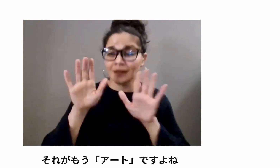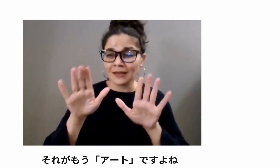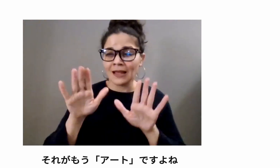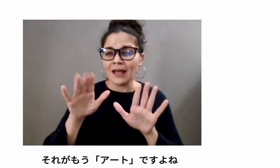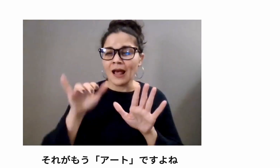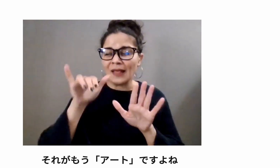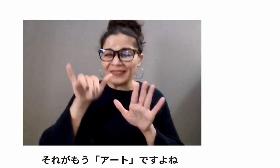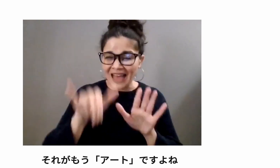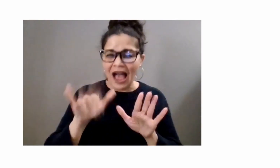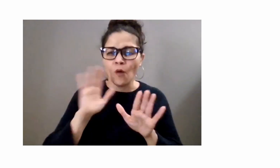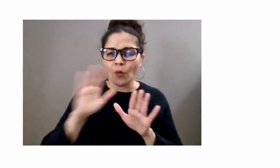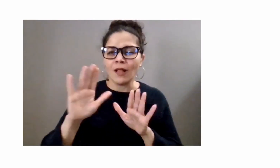ね。